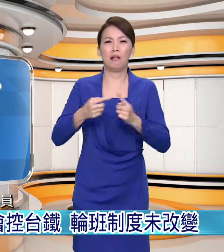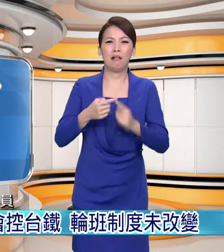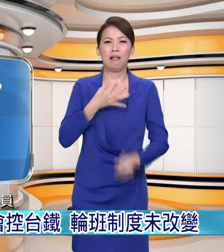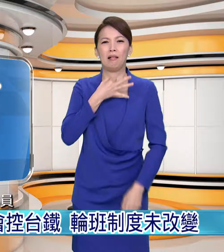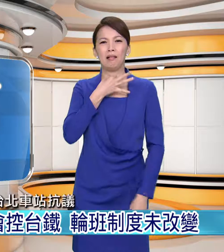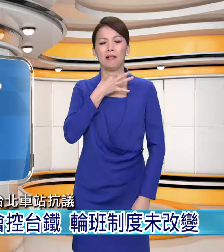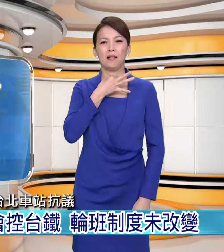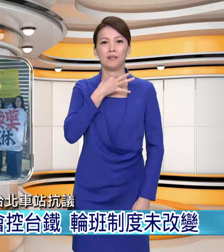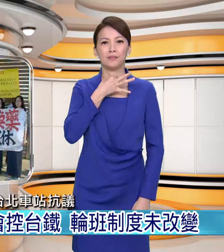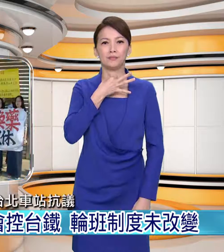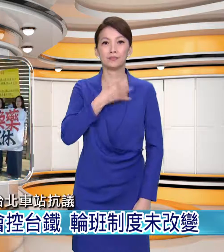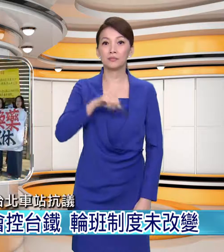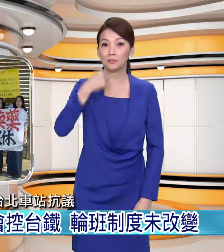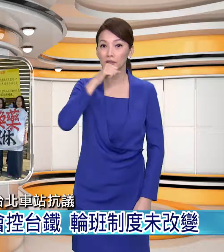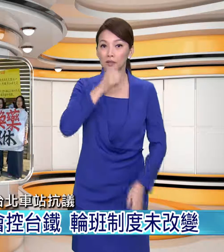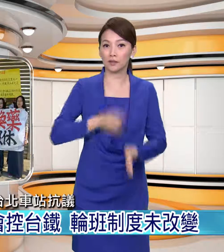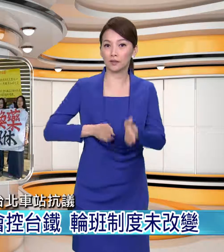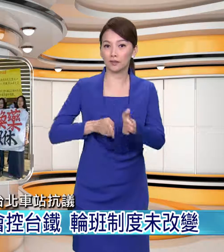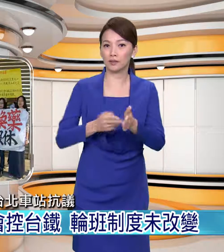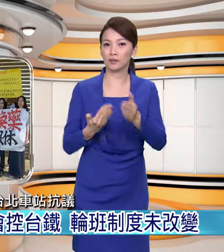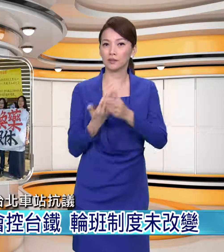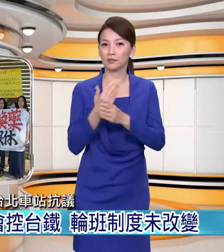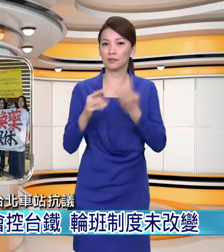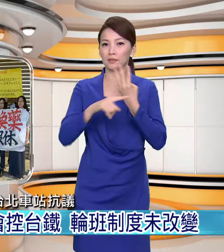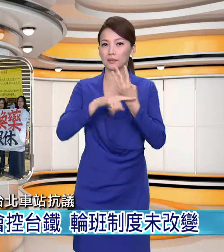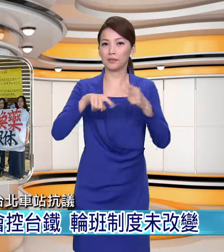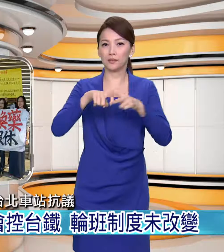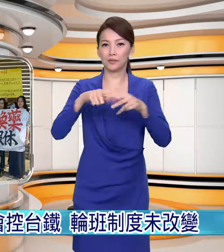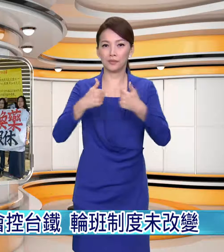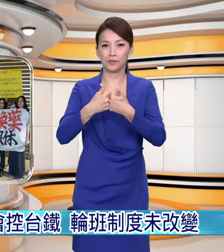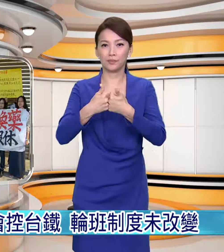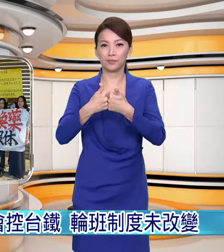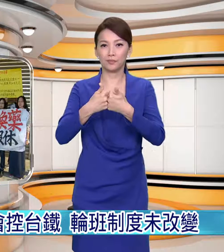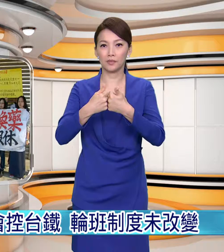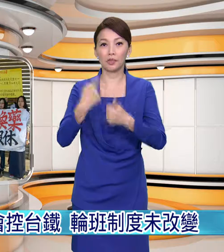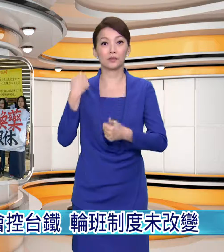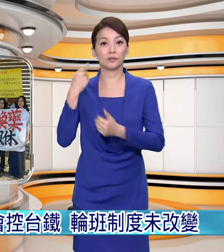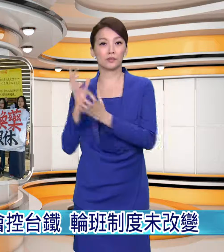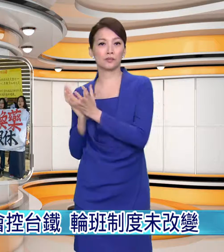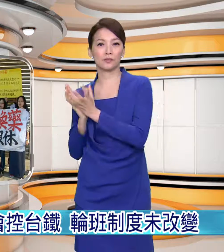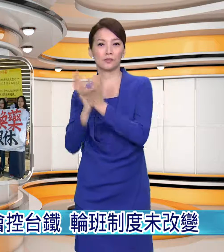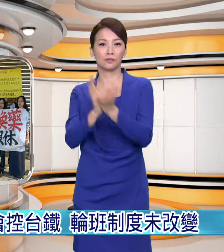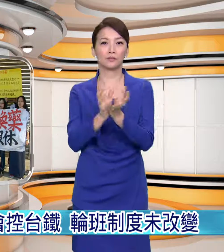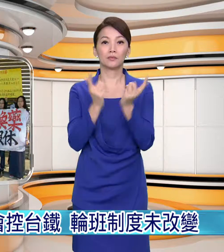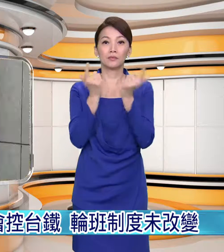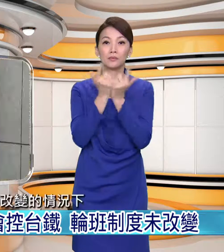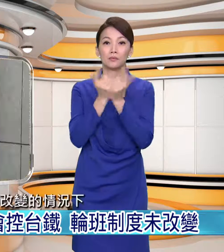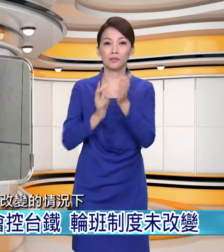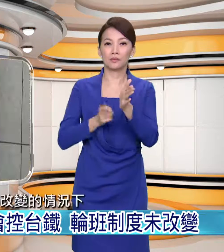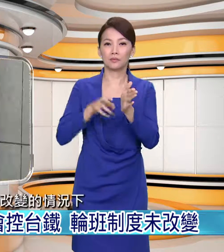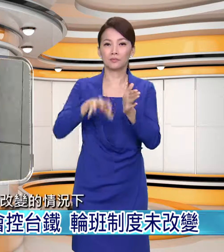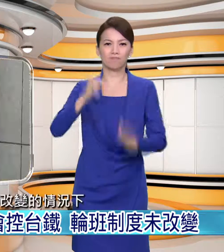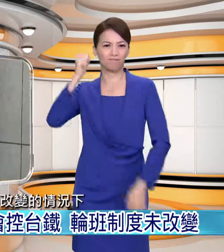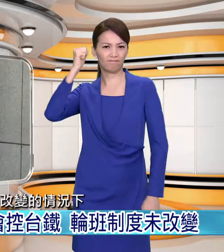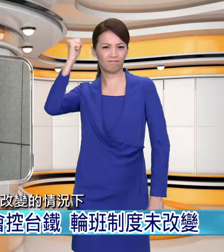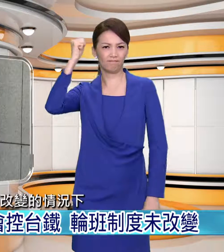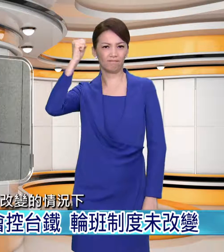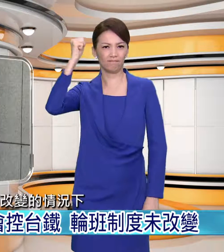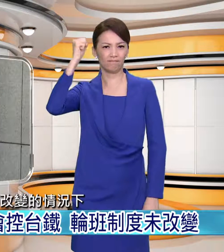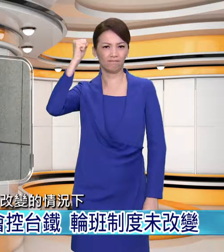员昨天前往了台北车站抗议。他们表示，在轮班制度没有